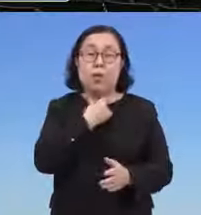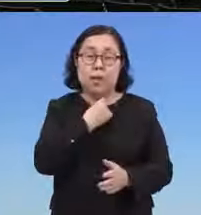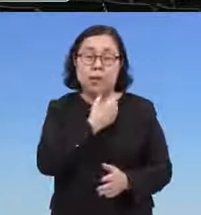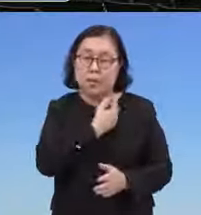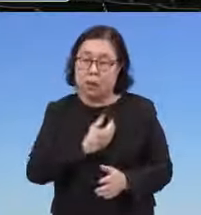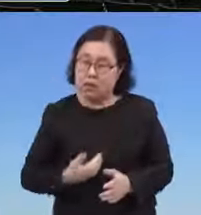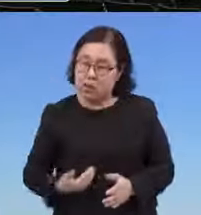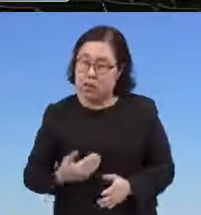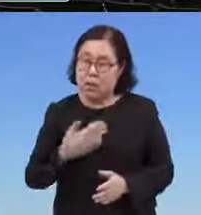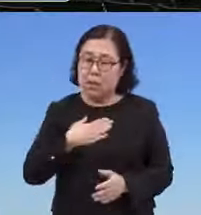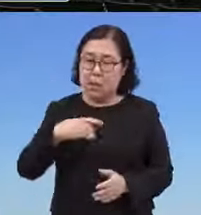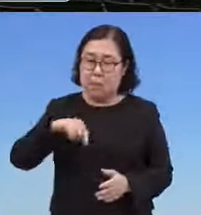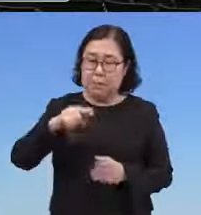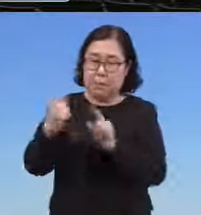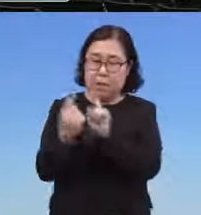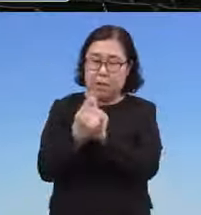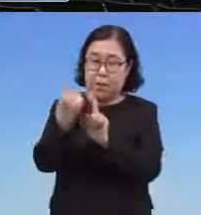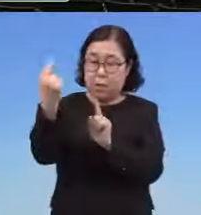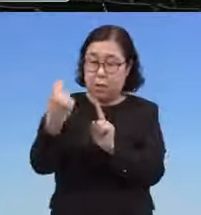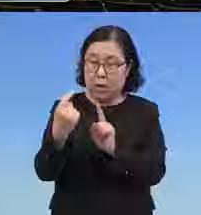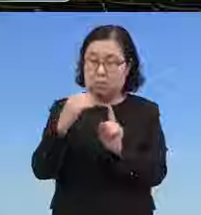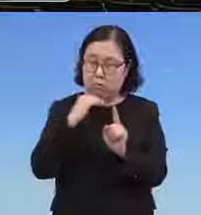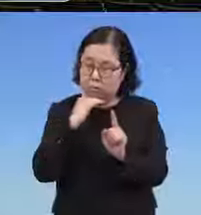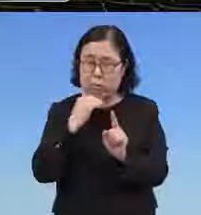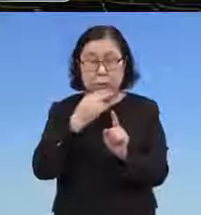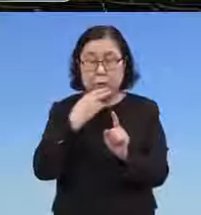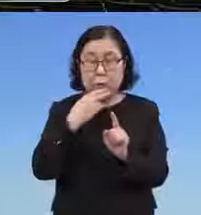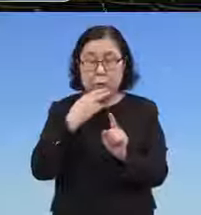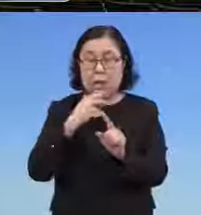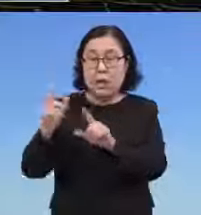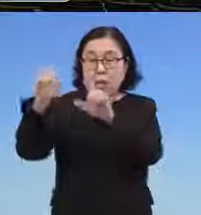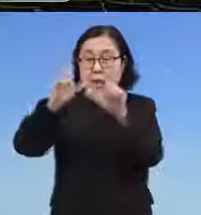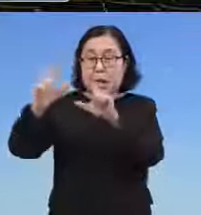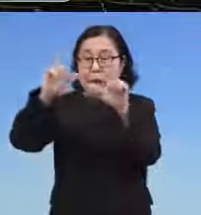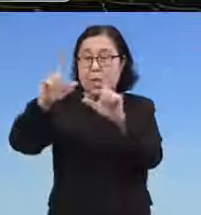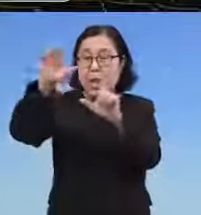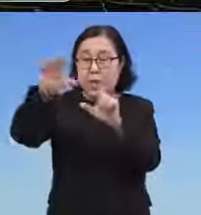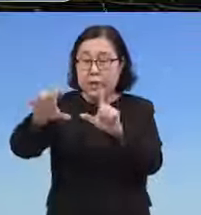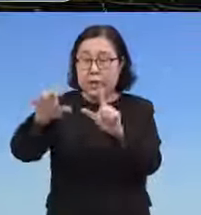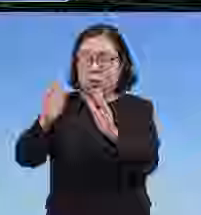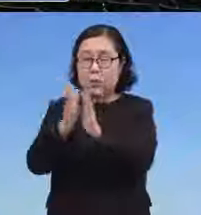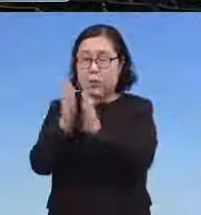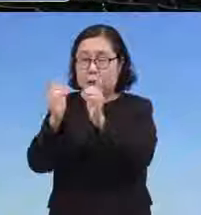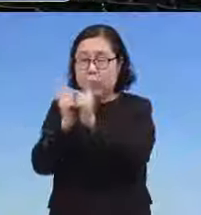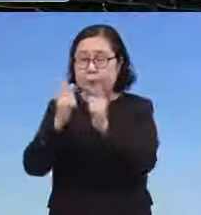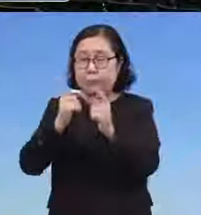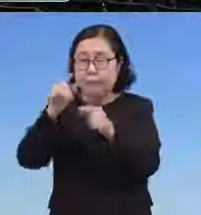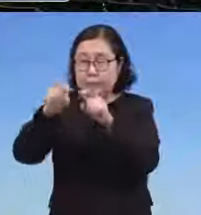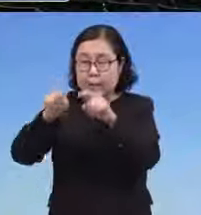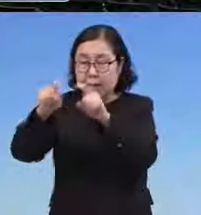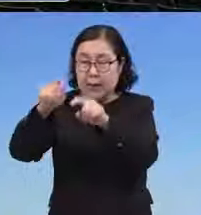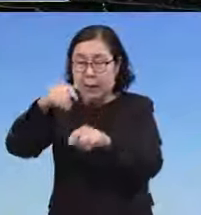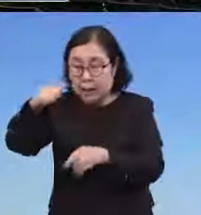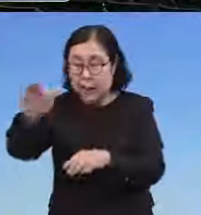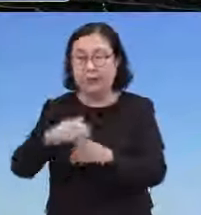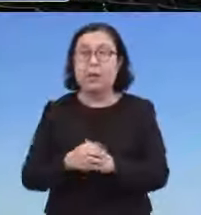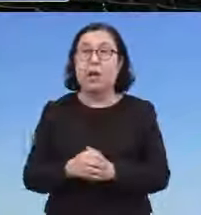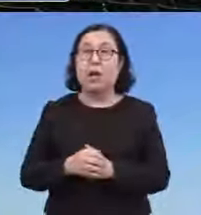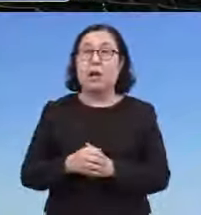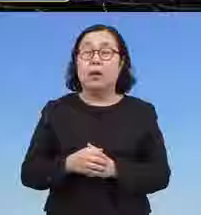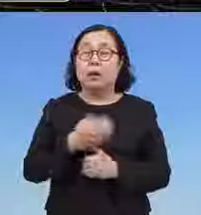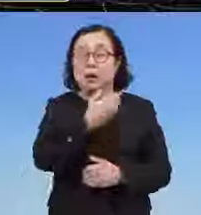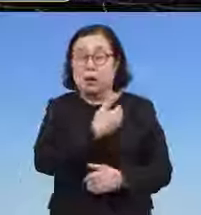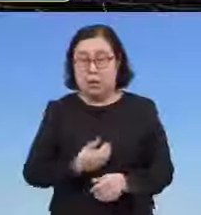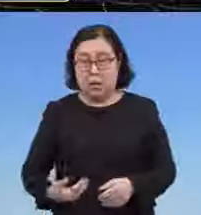원하는 제자들이 자기를 찾아올 때까지 기다리시는 게 아니라 삶의 현장으로 직접 찾아가시는 예수님의 모습을 말씀드렸는데,